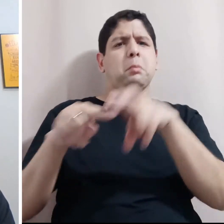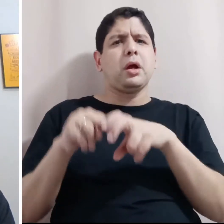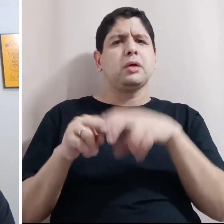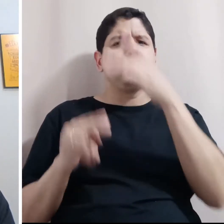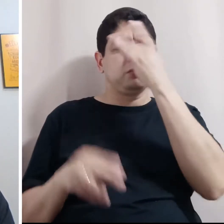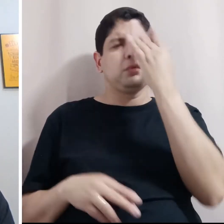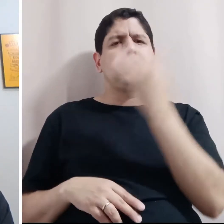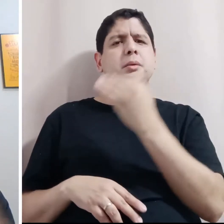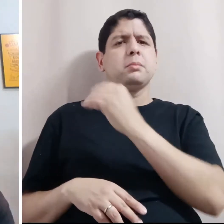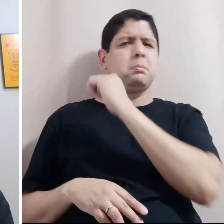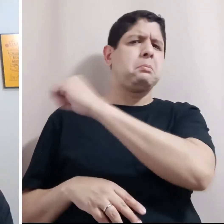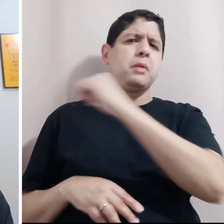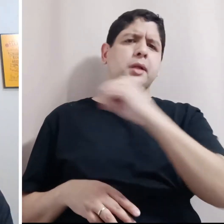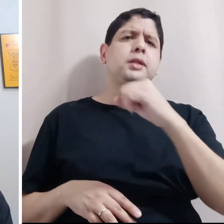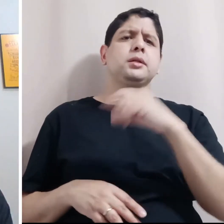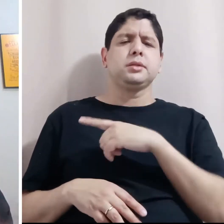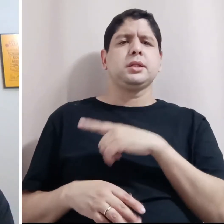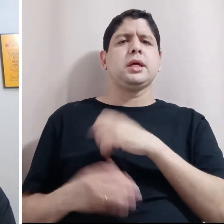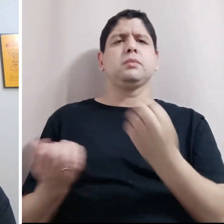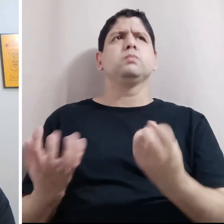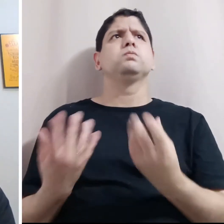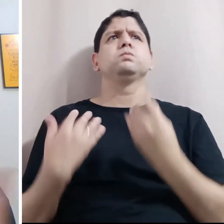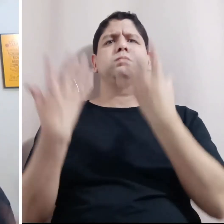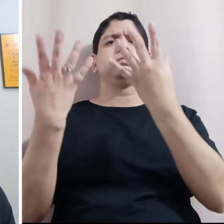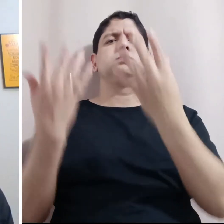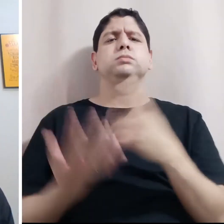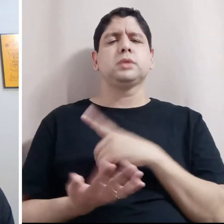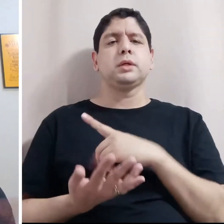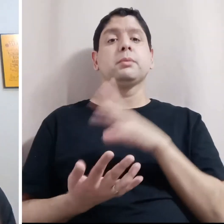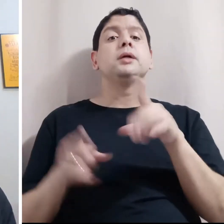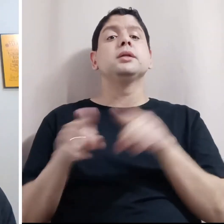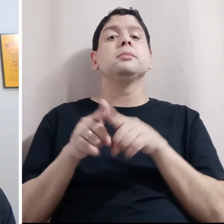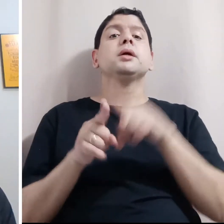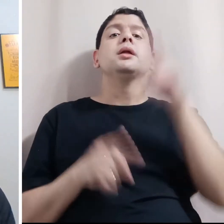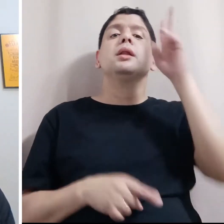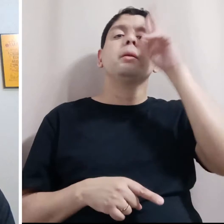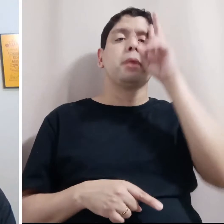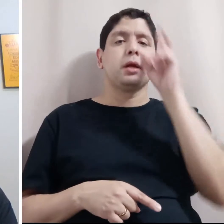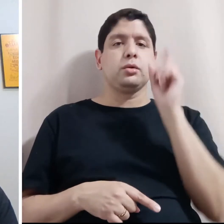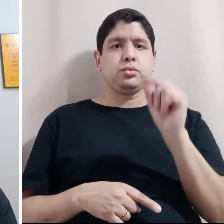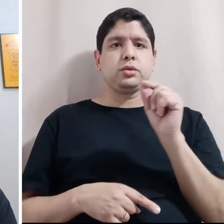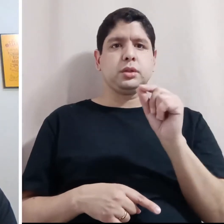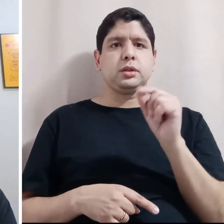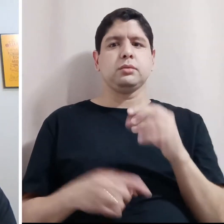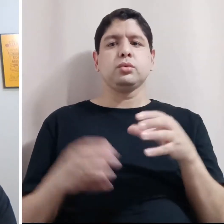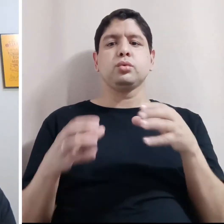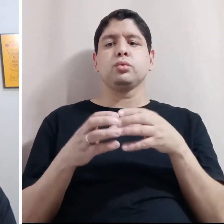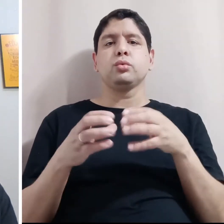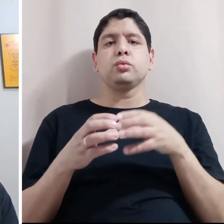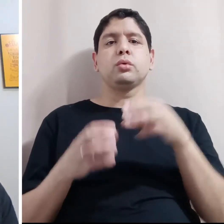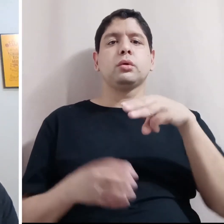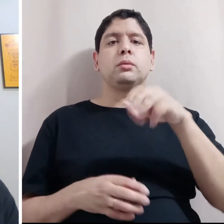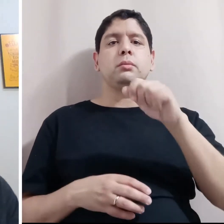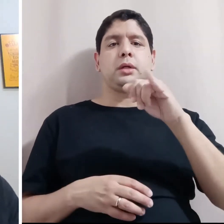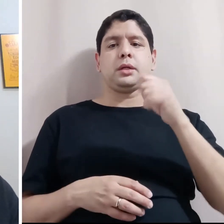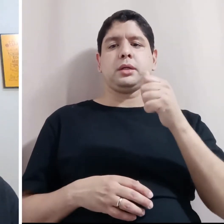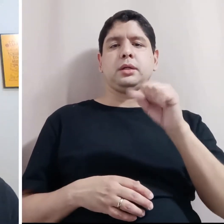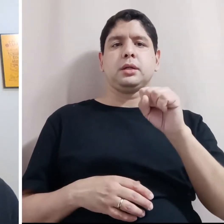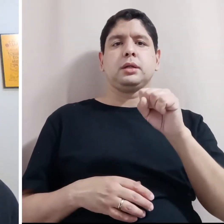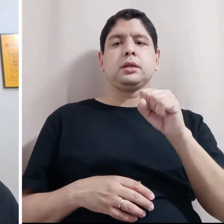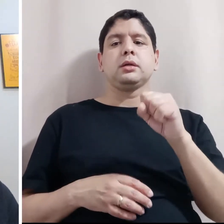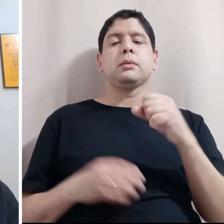dos sacrifícios humanos, né? Mas é bom também a gente lembrar, né, que os maias